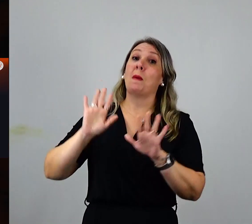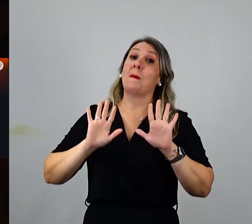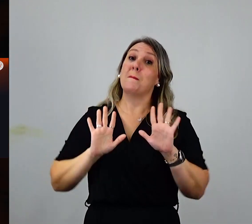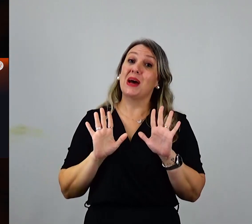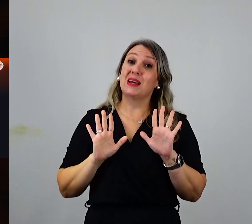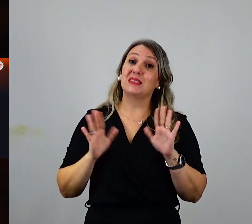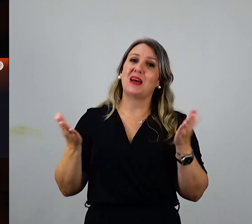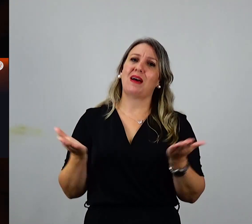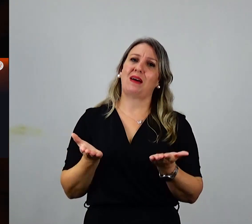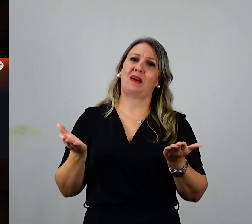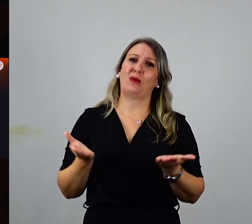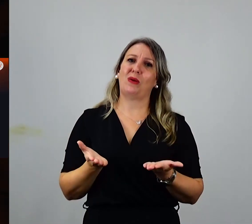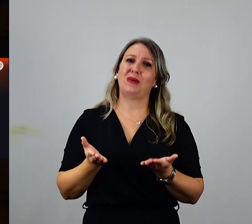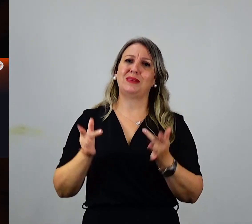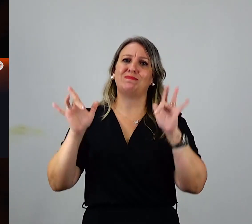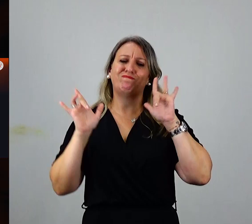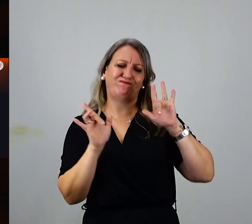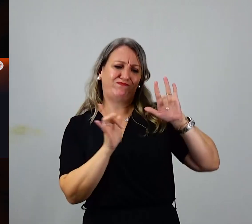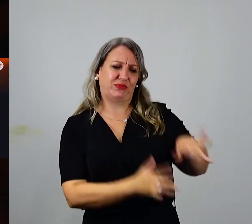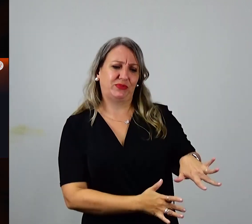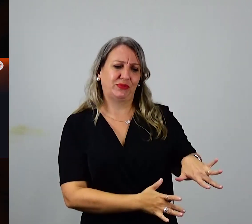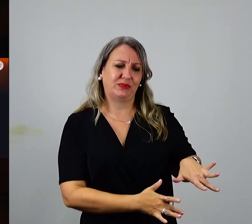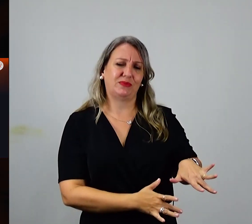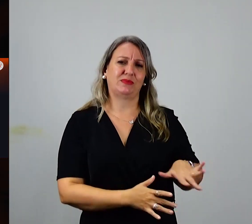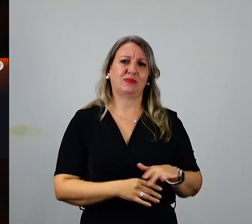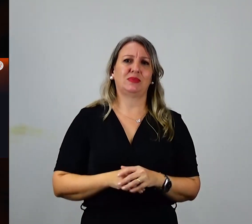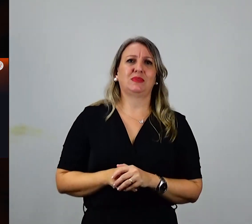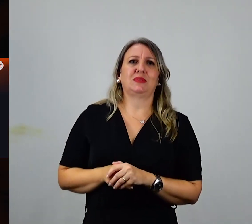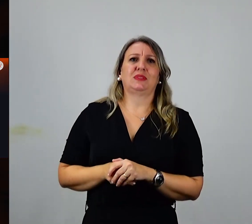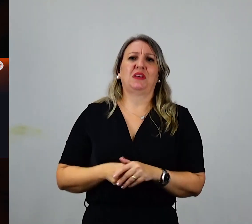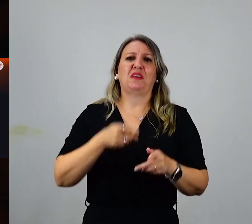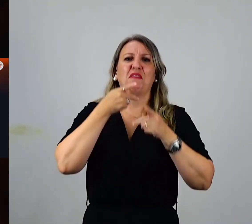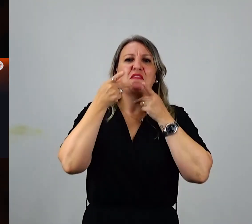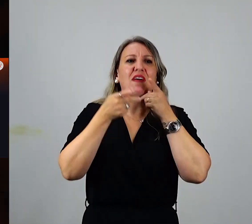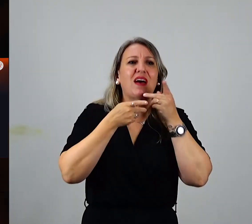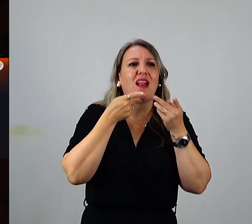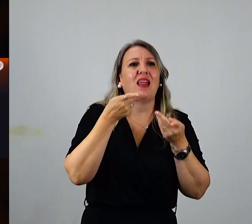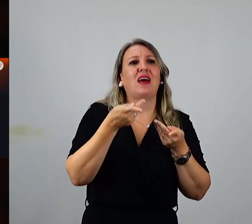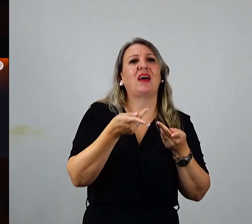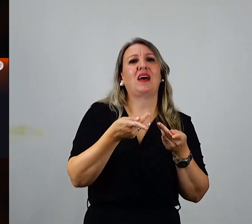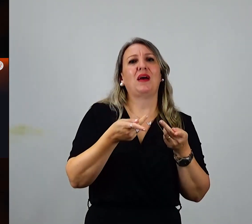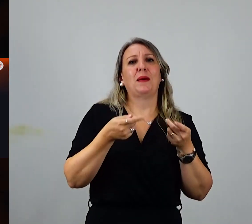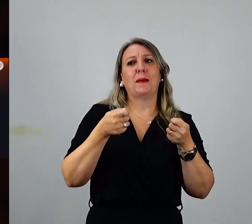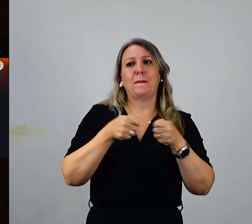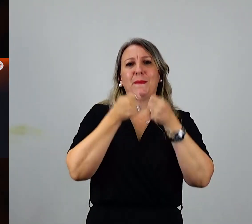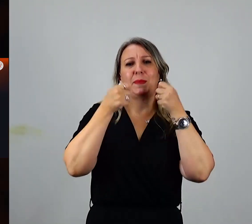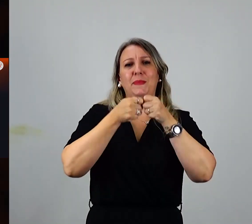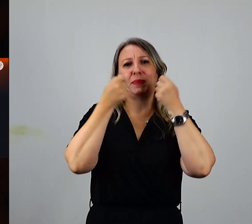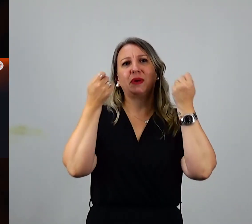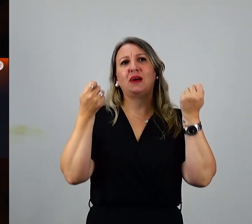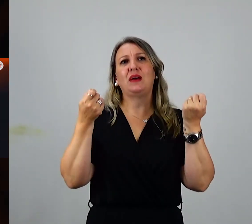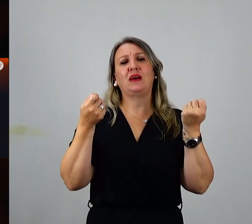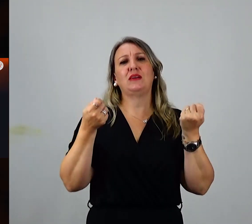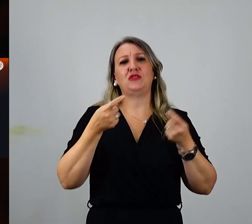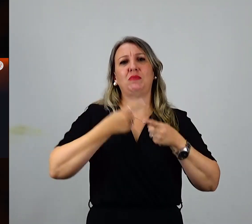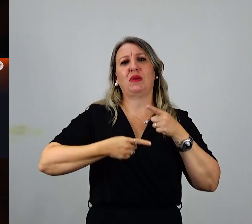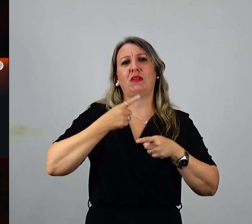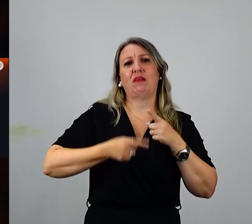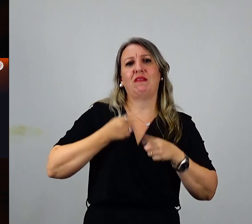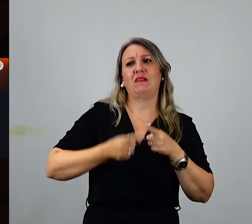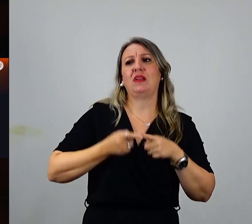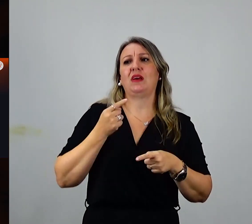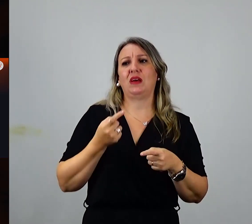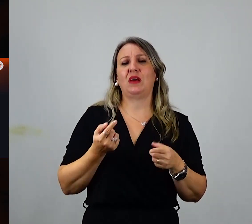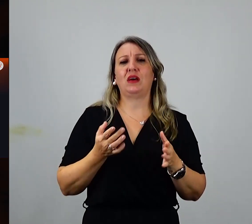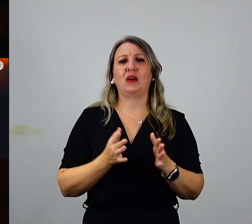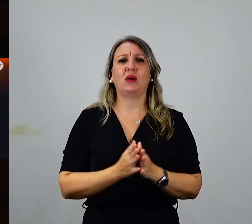ira, indignação, maldade, blasfêmia, linguagem obscena do falar, não mintam uns aos outros.